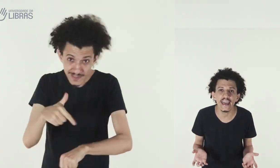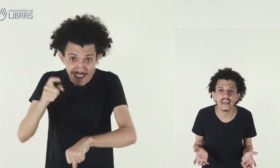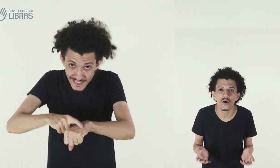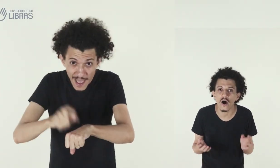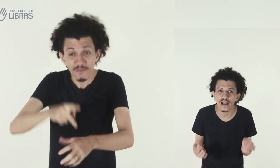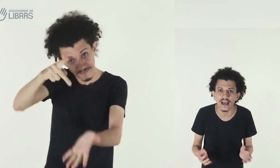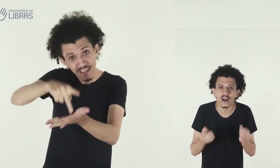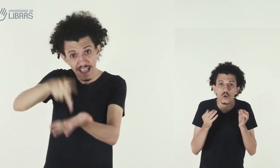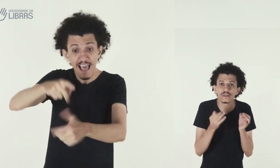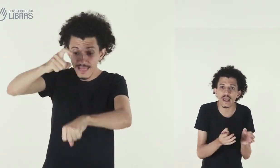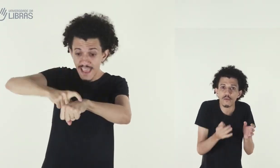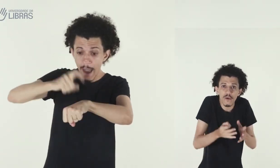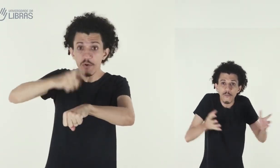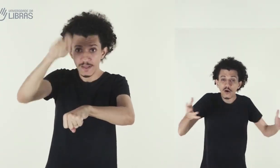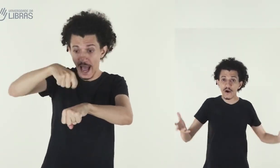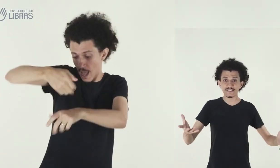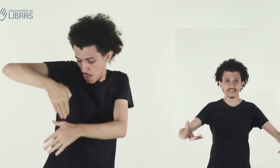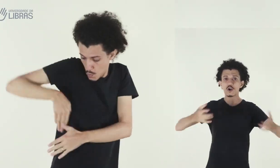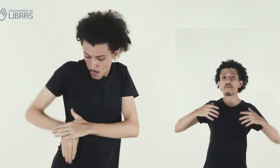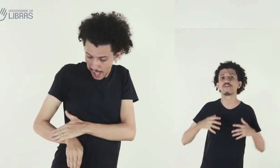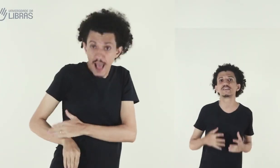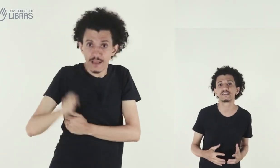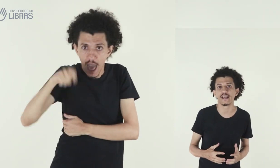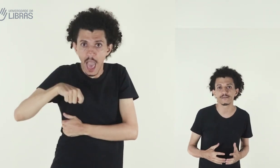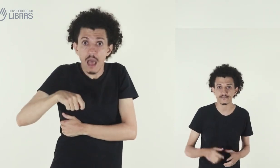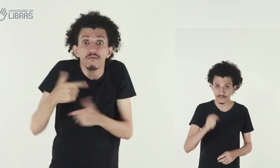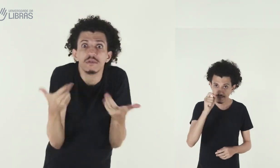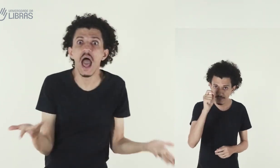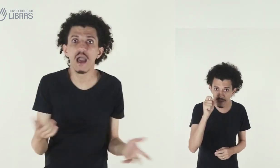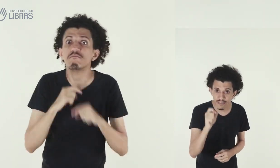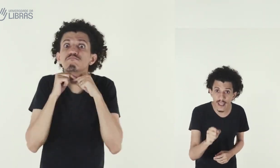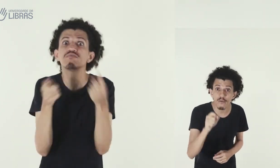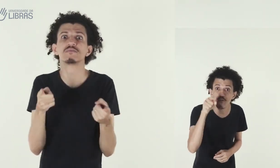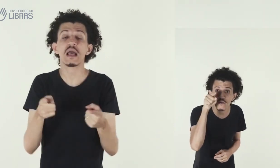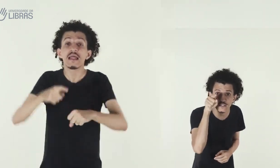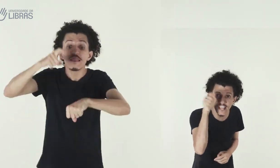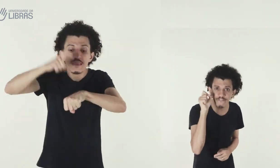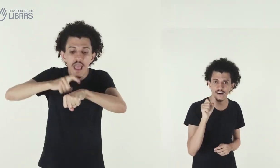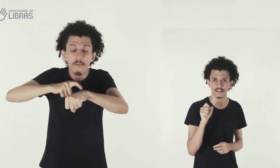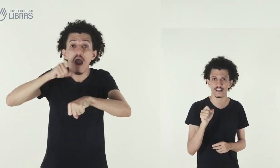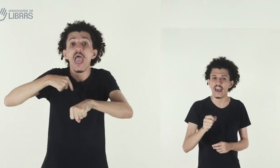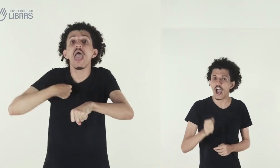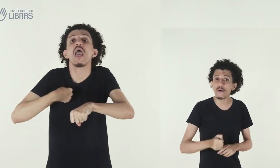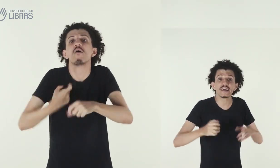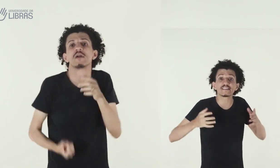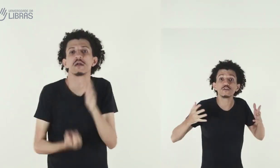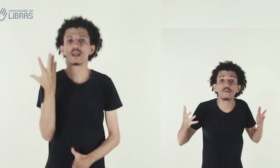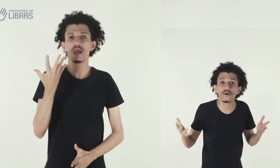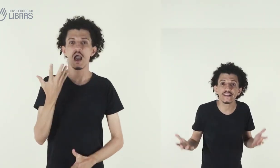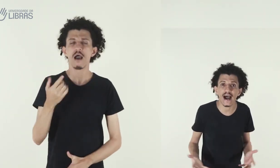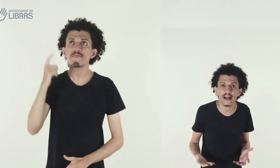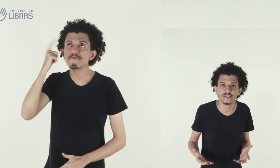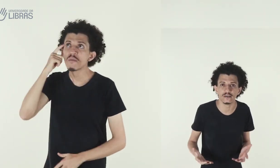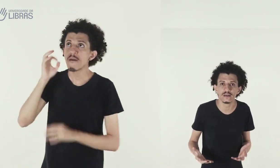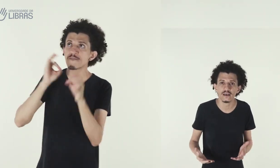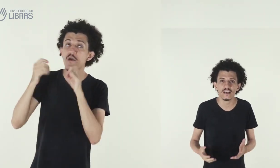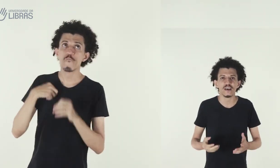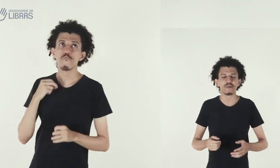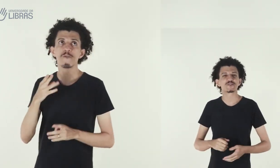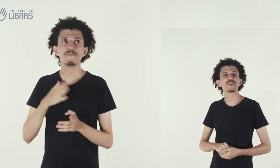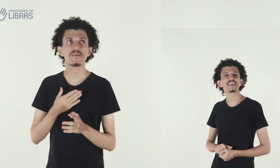Ninguém tem. Olha, o tempo não é uma coisa que tem como você ter. Tempo você faz. É uma questão de